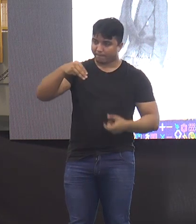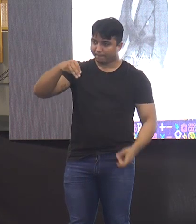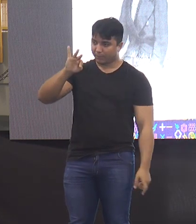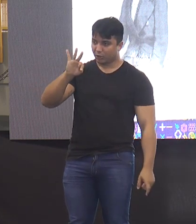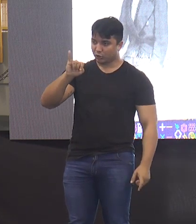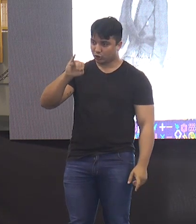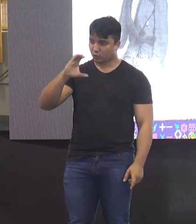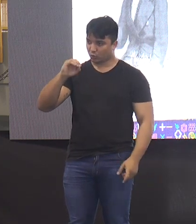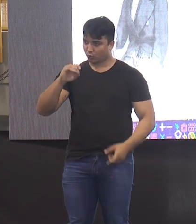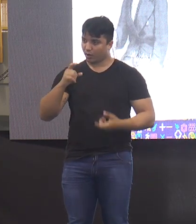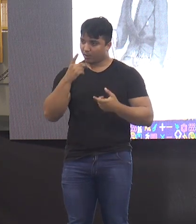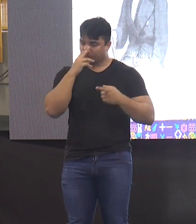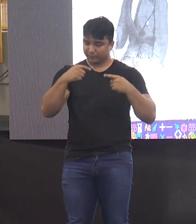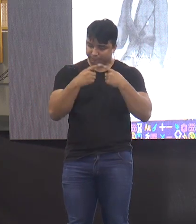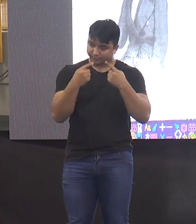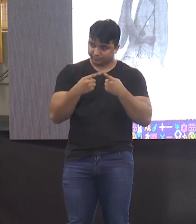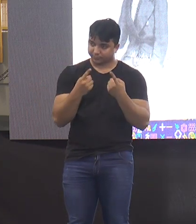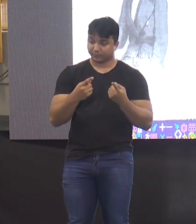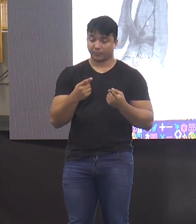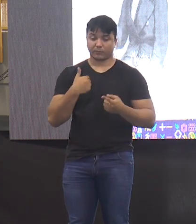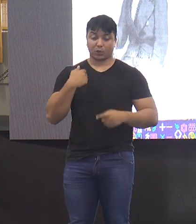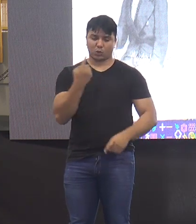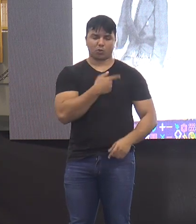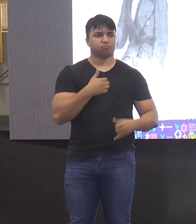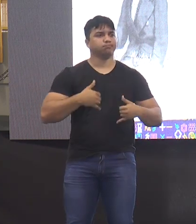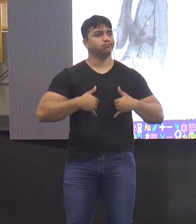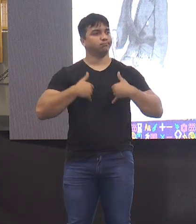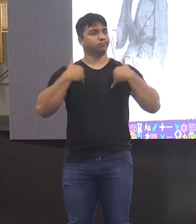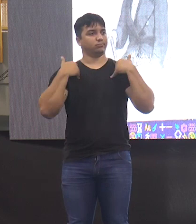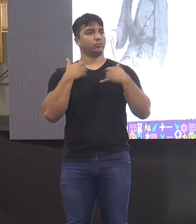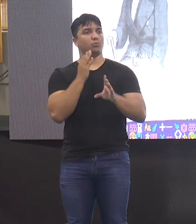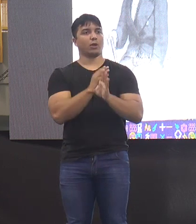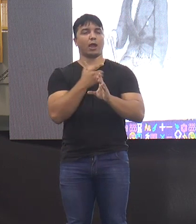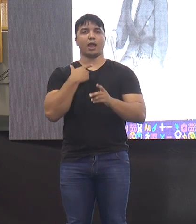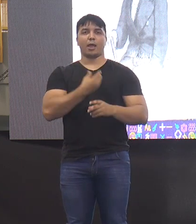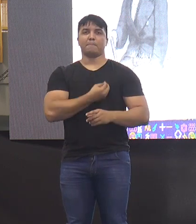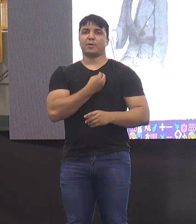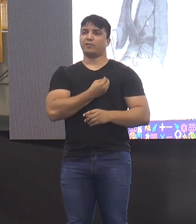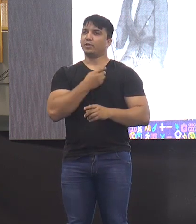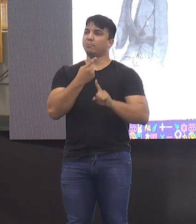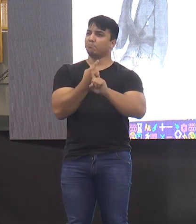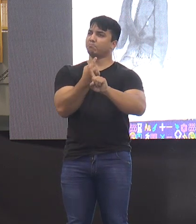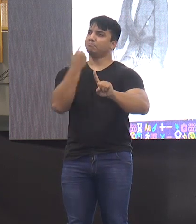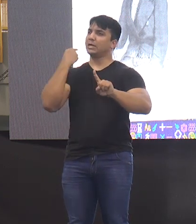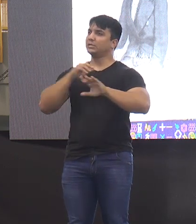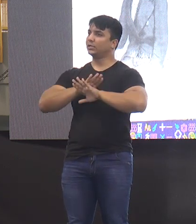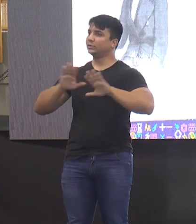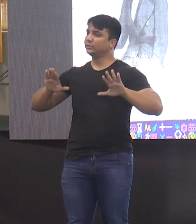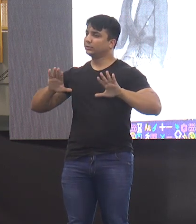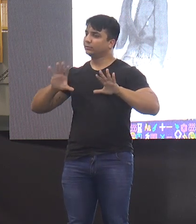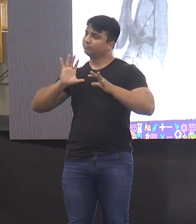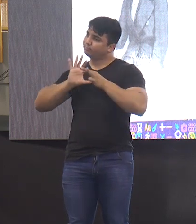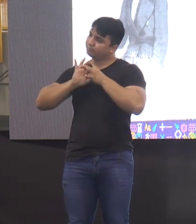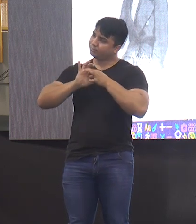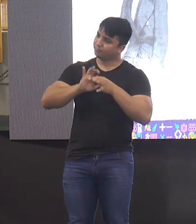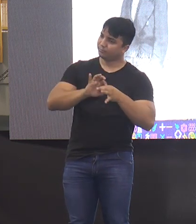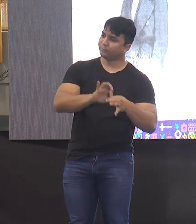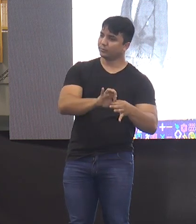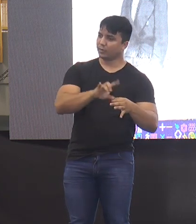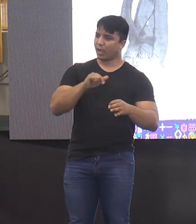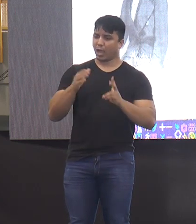que nos orgulhe, de quem eu sinto orgulho de descender. Quem vai cumprir esse papel? É o